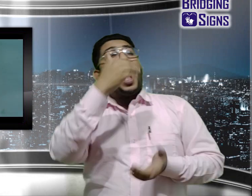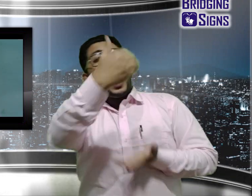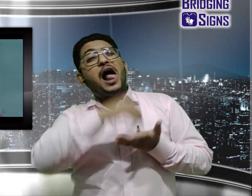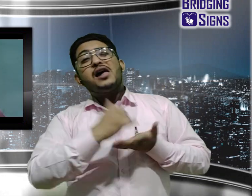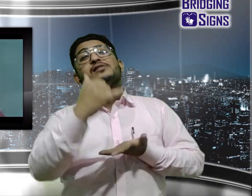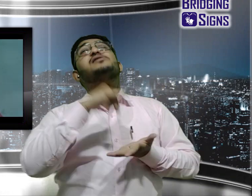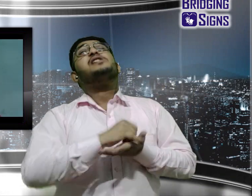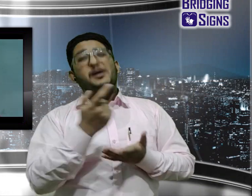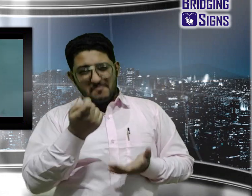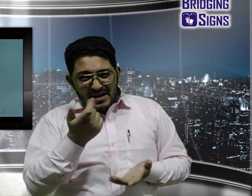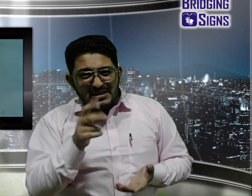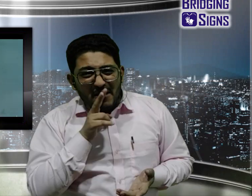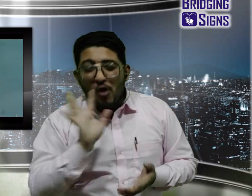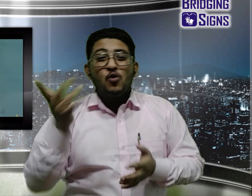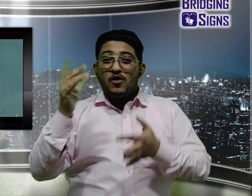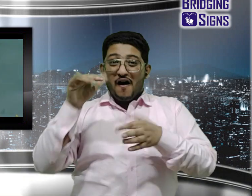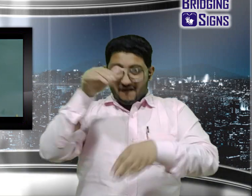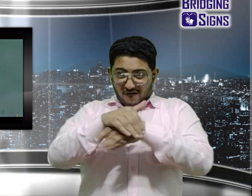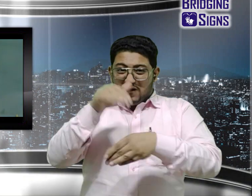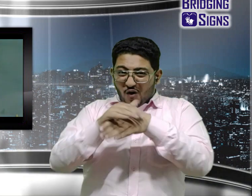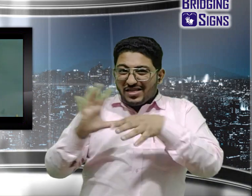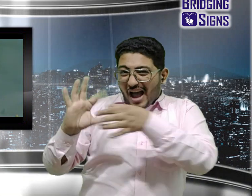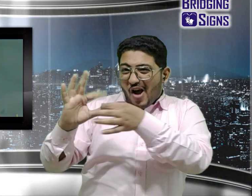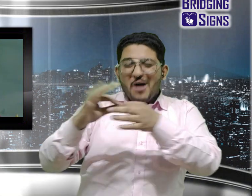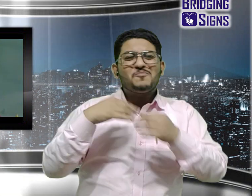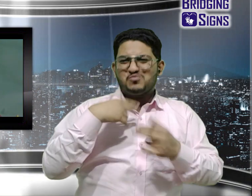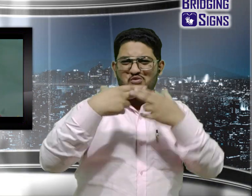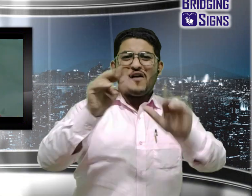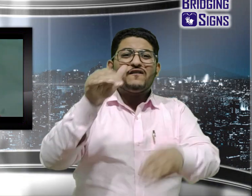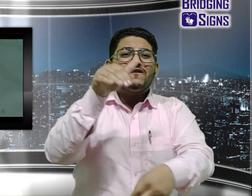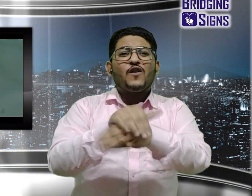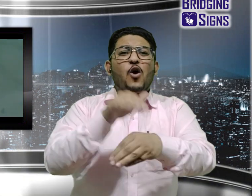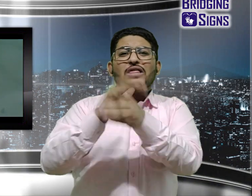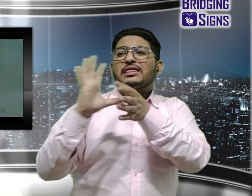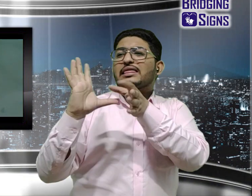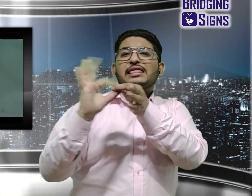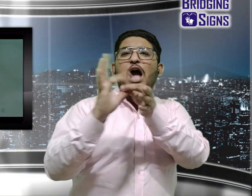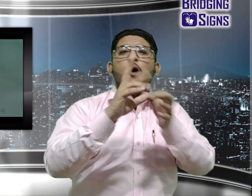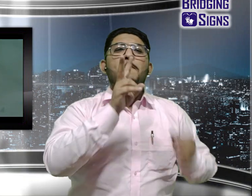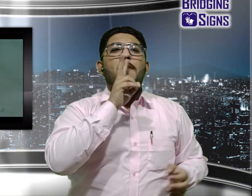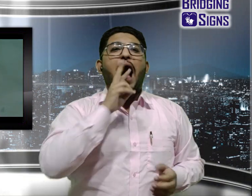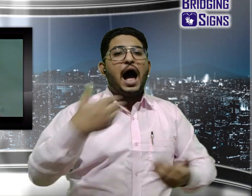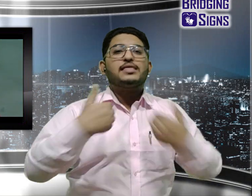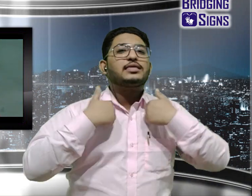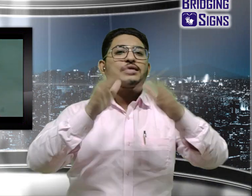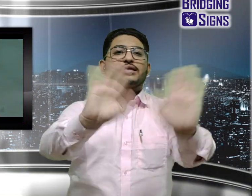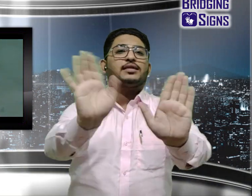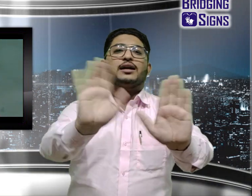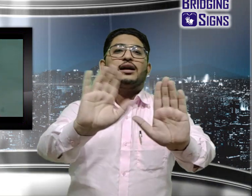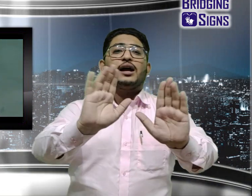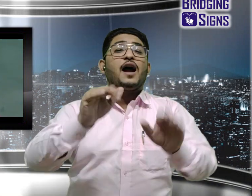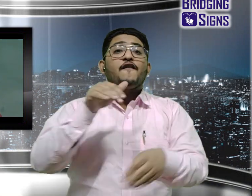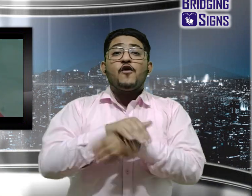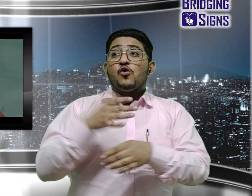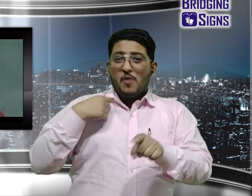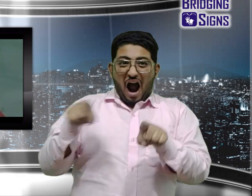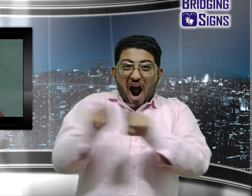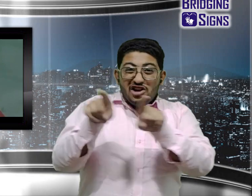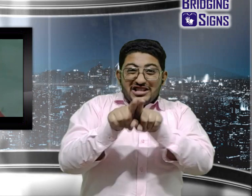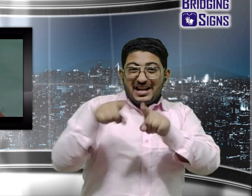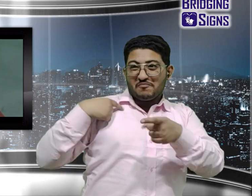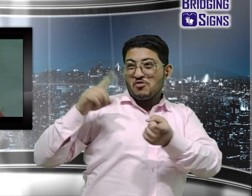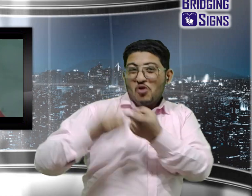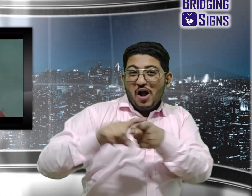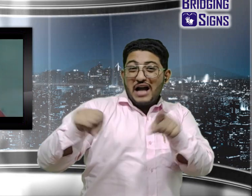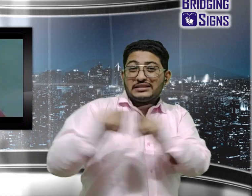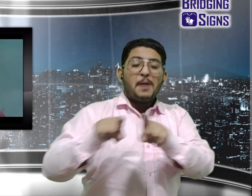है या तुम किससे कनेक्टेड हो आप पोलिटिकली। देखिए जी, शॉर्ट आंसर इज मैं किसी से कनेक्टेड नहीं हूँ पोलिटिकली, ना ही मेरी किसी से रिश्तेदारी